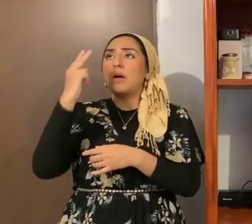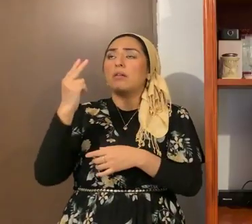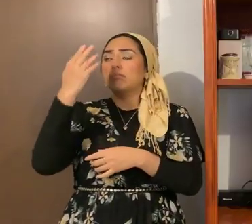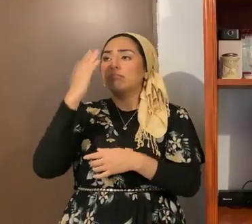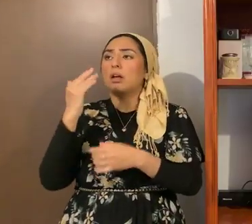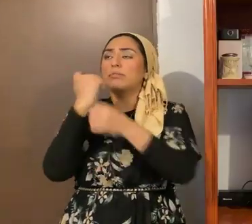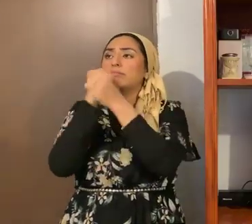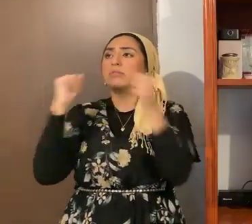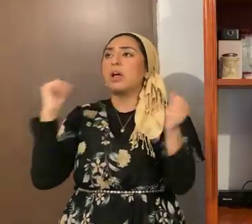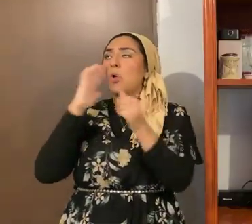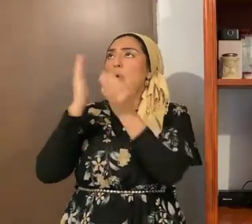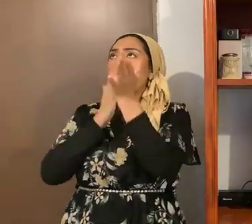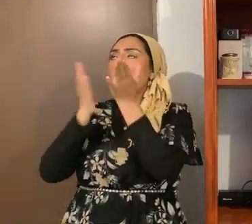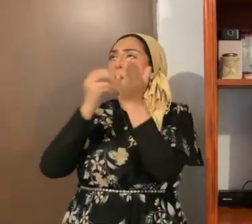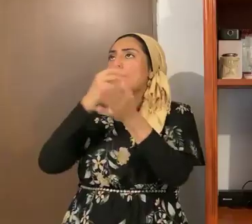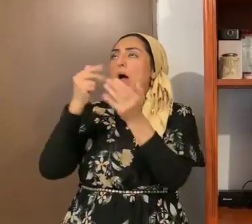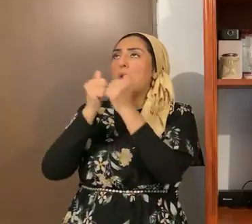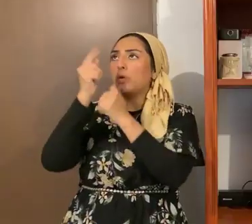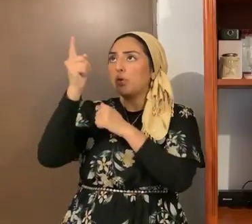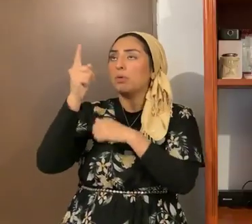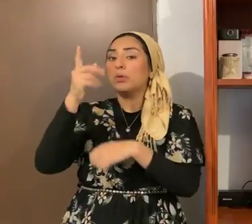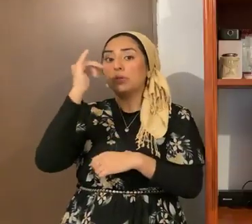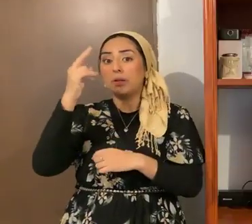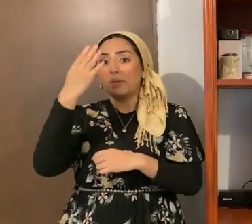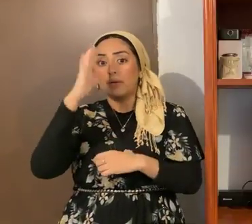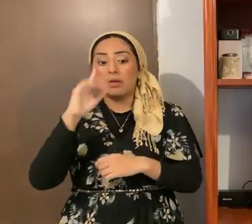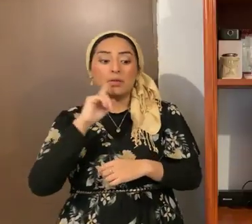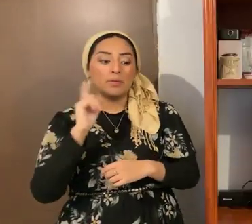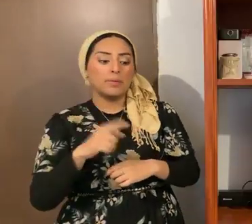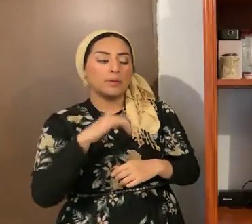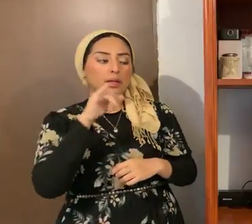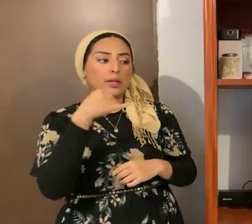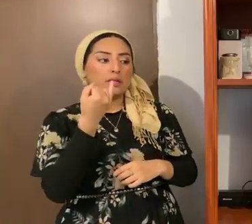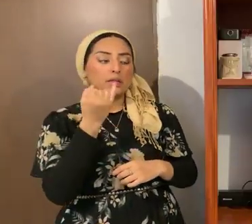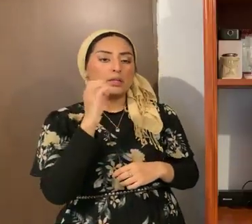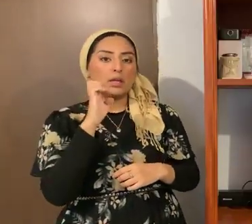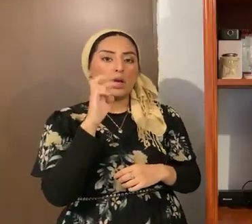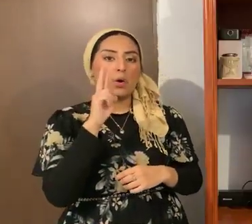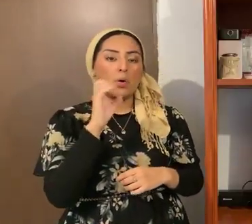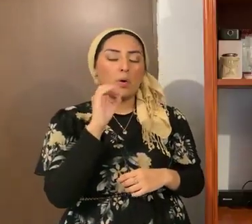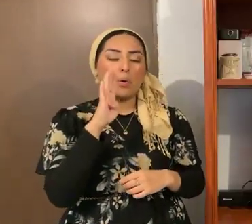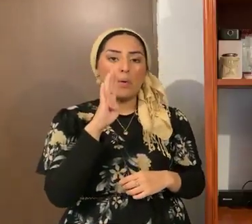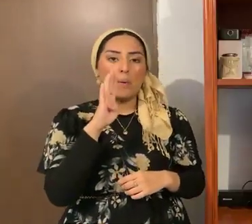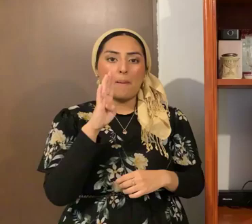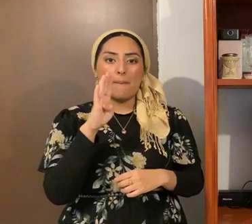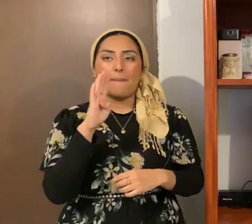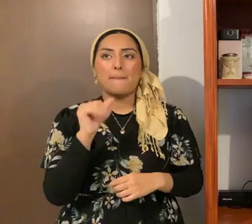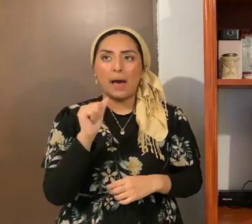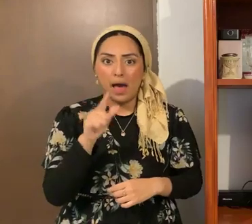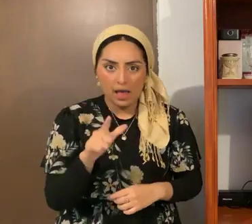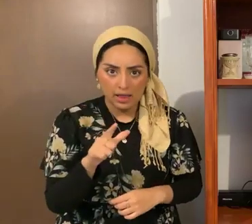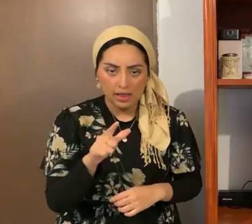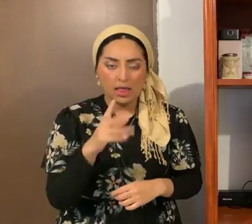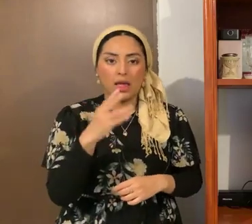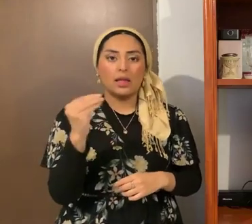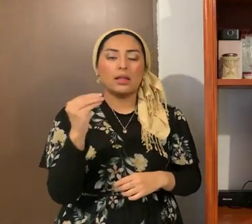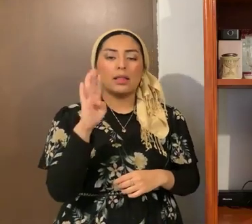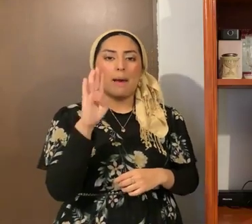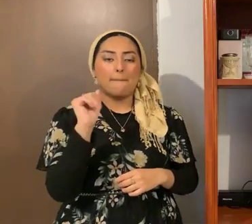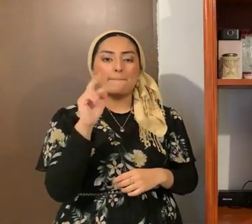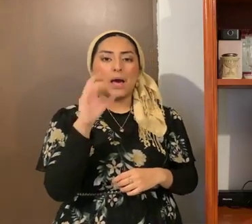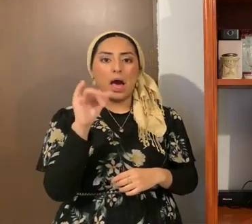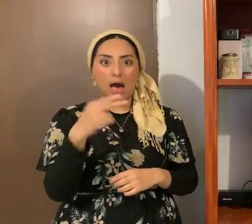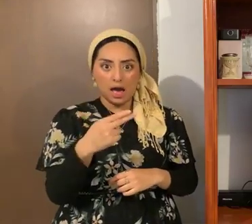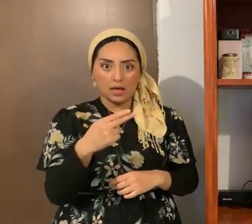nuestros enemigos, y te serviremos. Entonces Yahweh envió a Jerobal, a Baraj, a Jefté y a Samuel, y os libró de manos de vuestros enemigos en